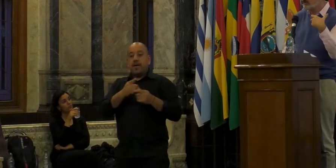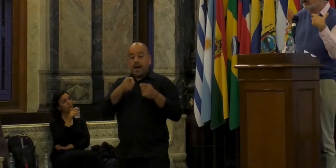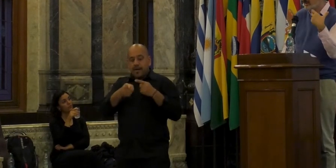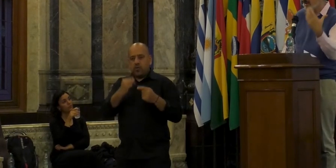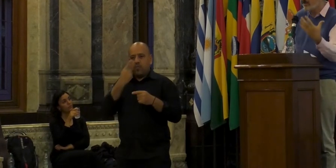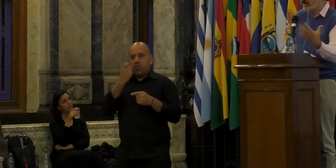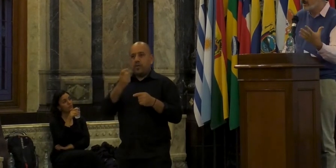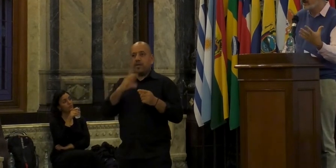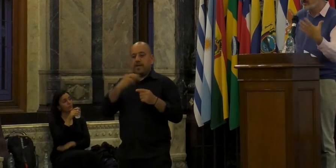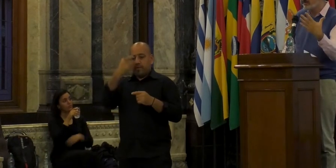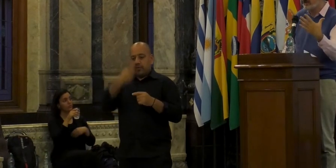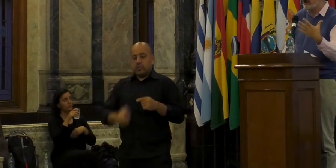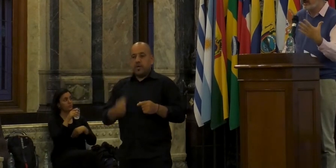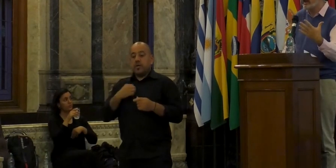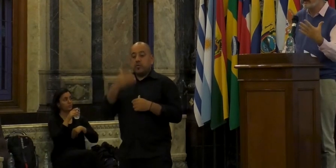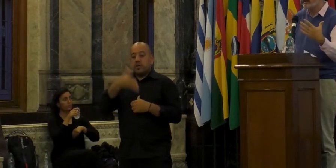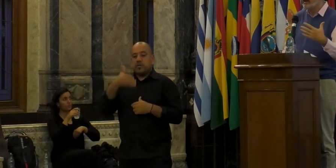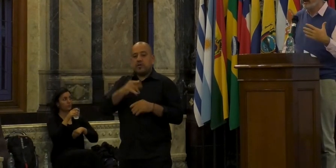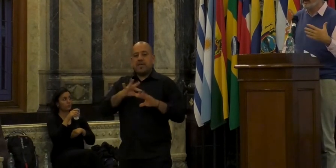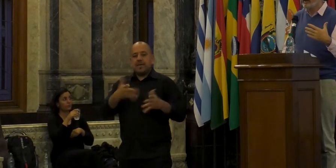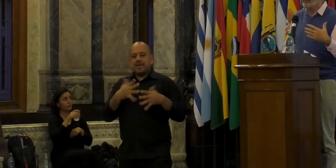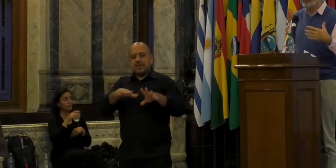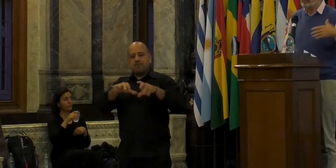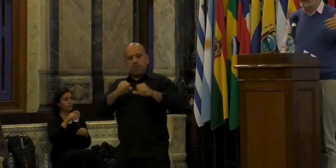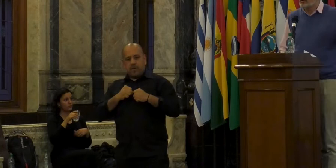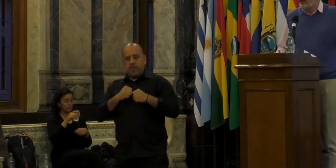muestra sus participaciones y sus pertenencias.